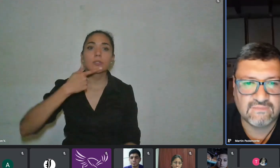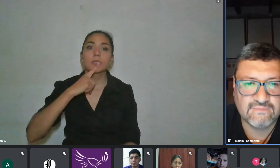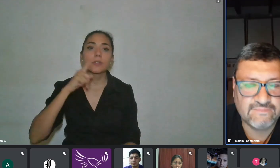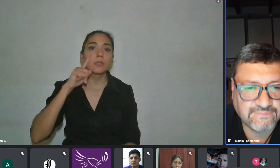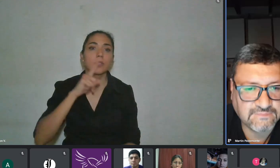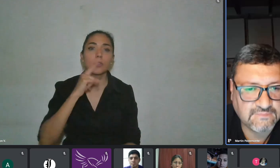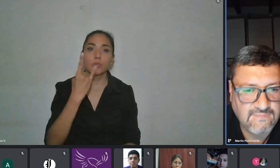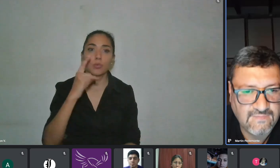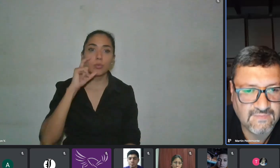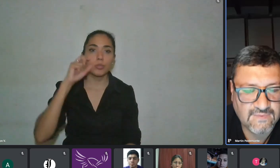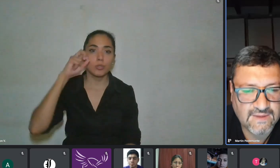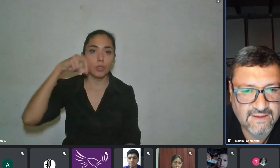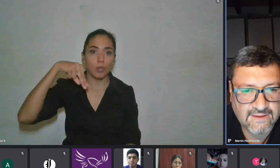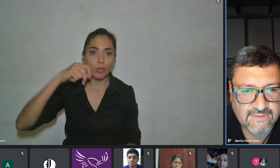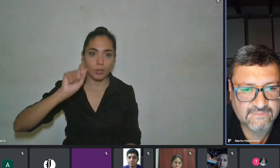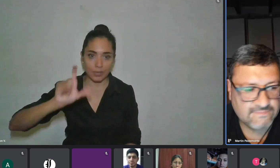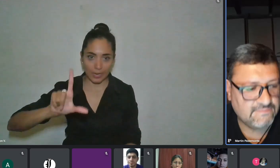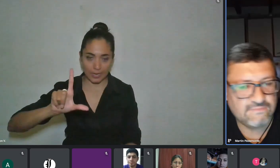si quieren...